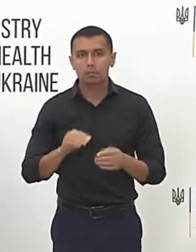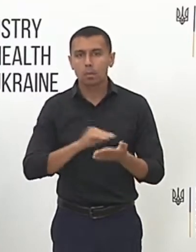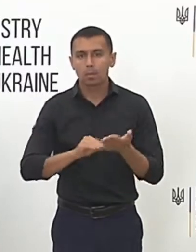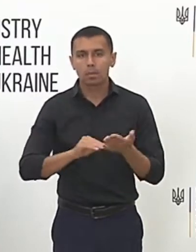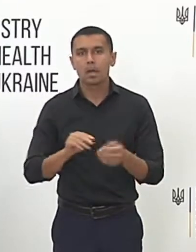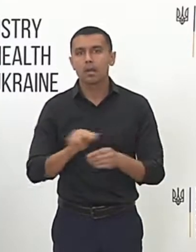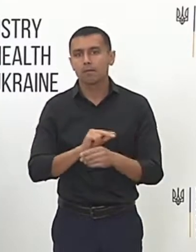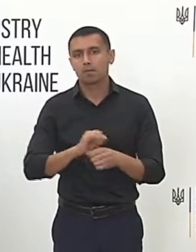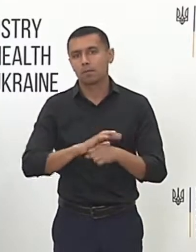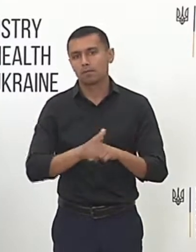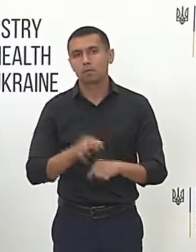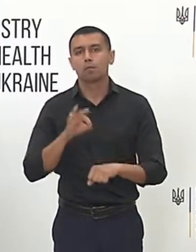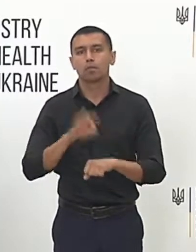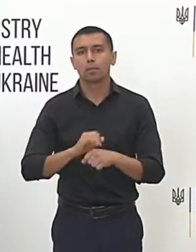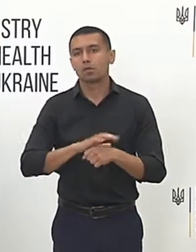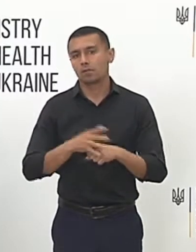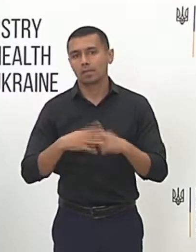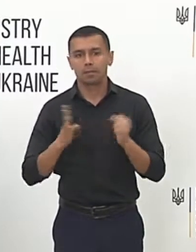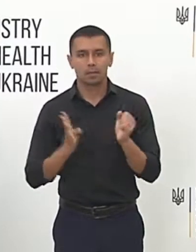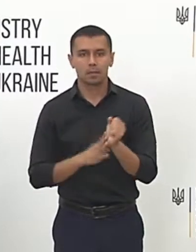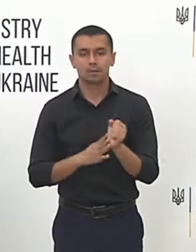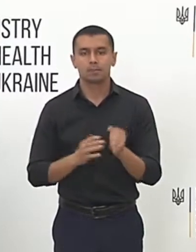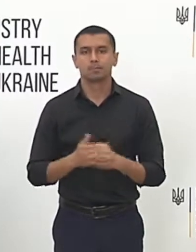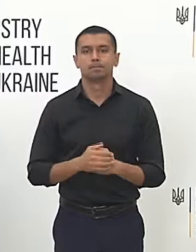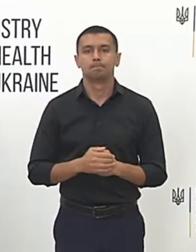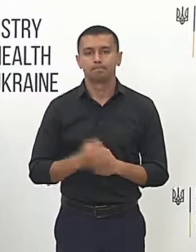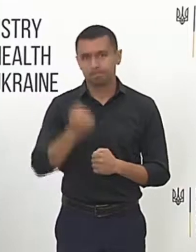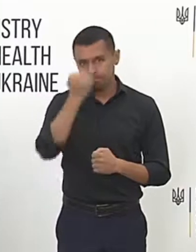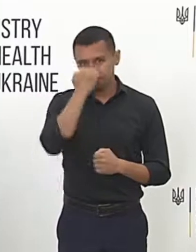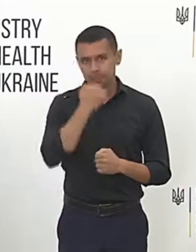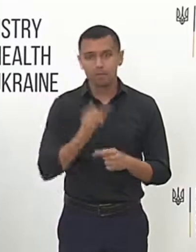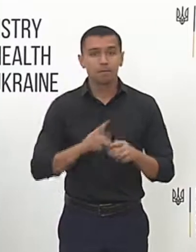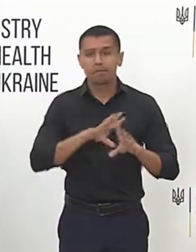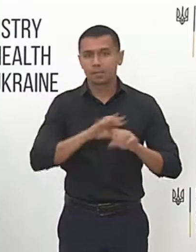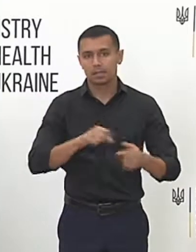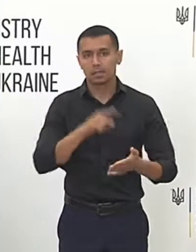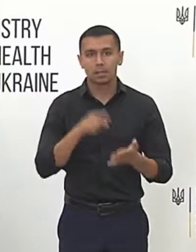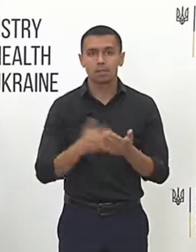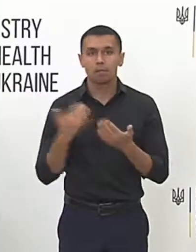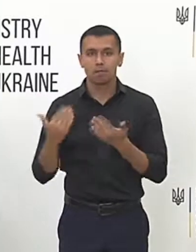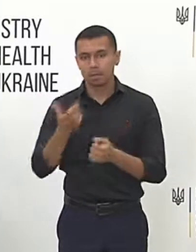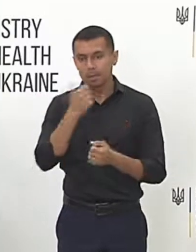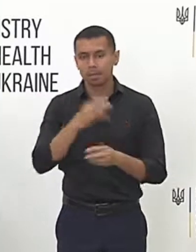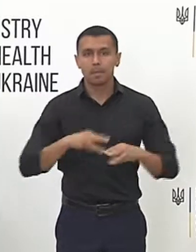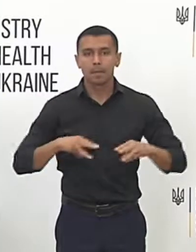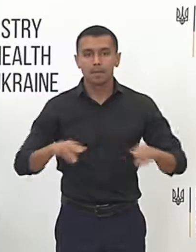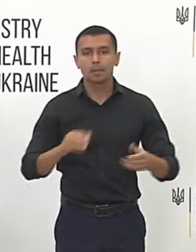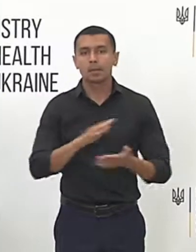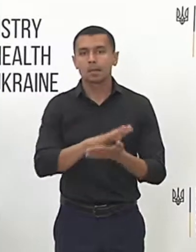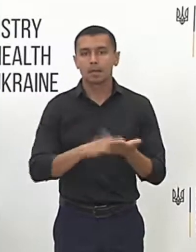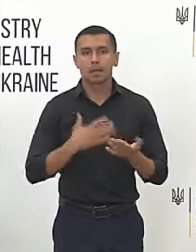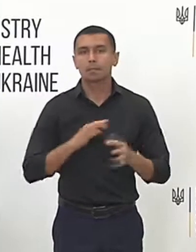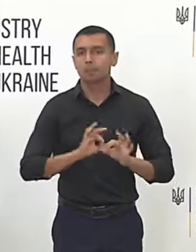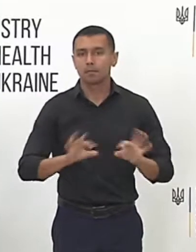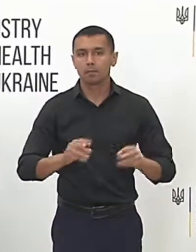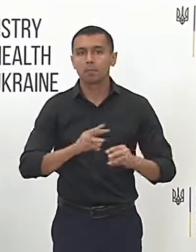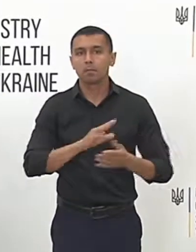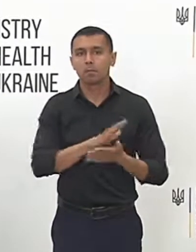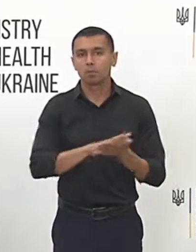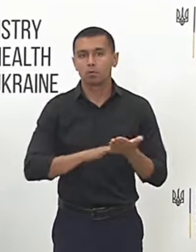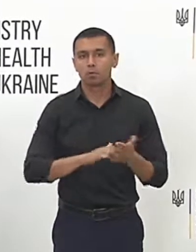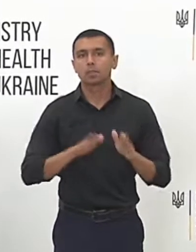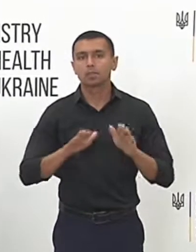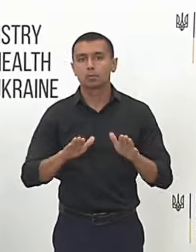лікування коронавірусної хвороби COVID-19. Дякуємо. Це всі запитання до вас, пане міністр. Далі наш брифінг